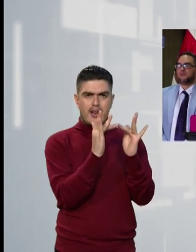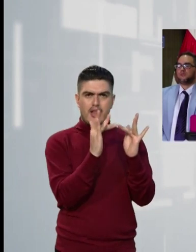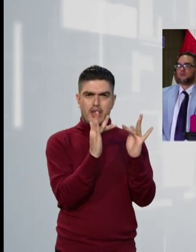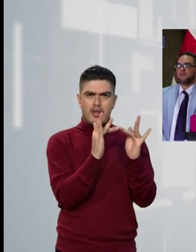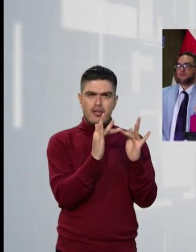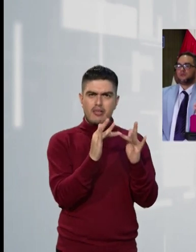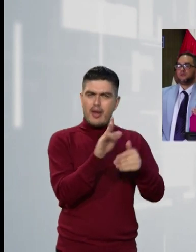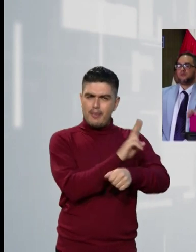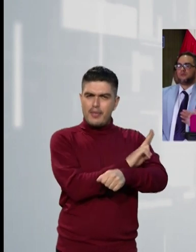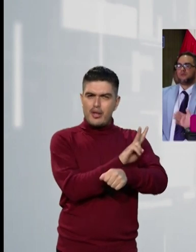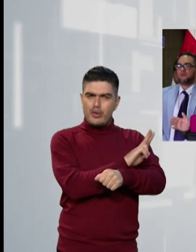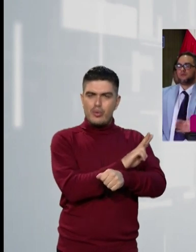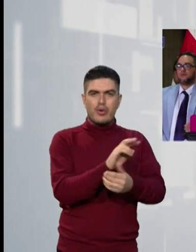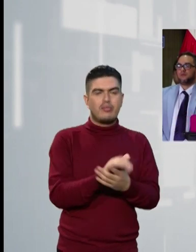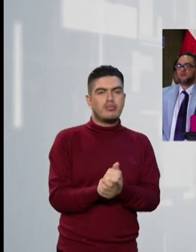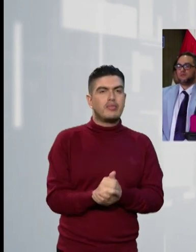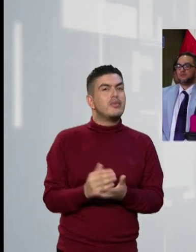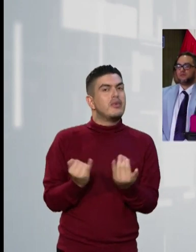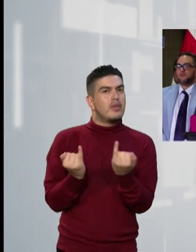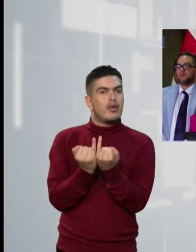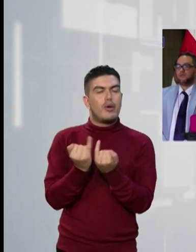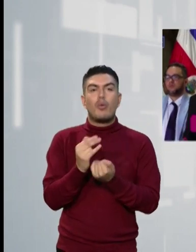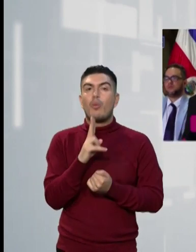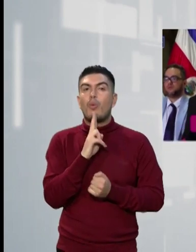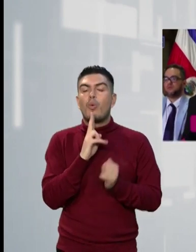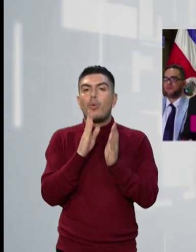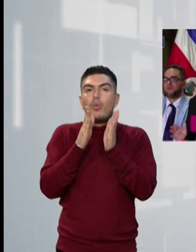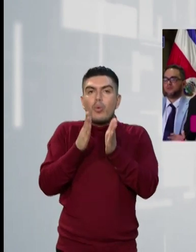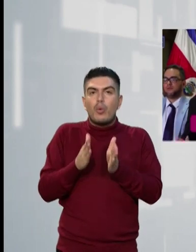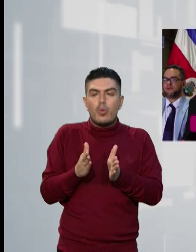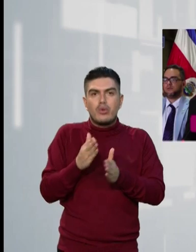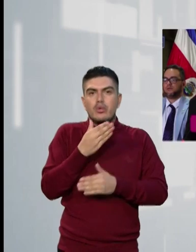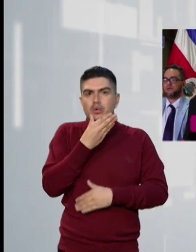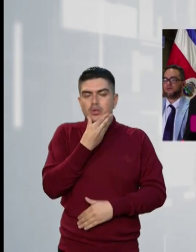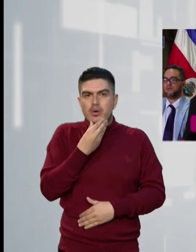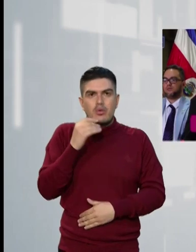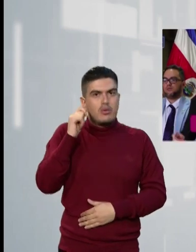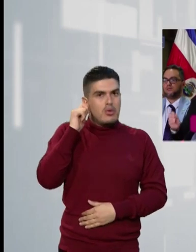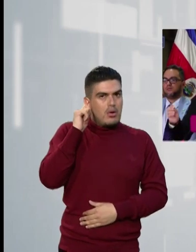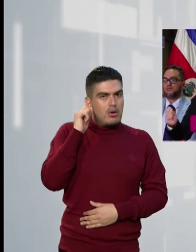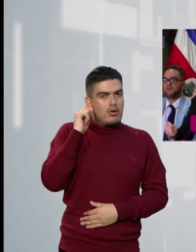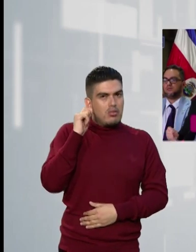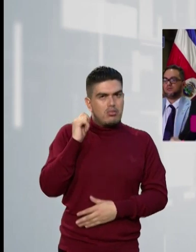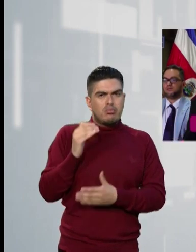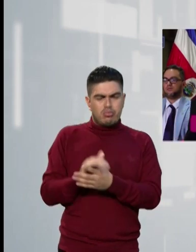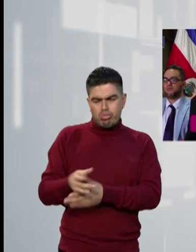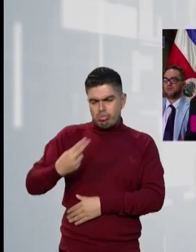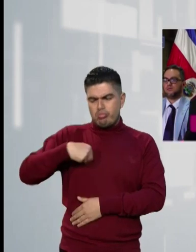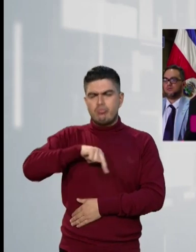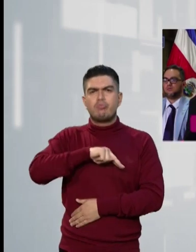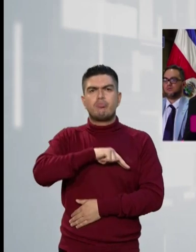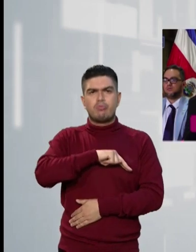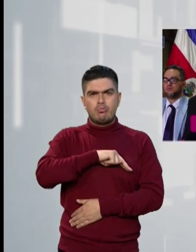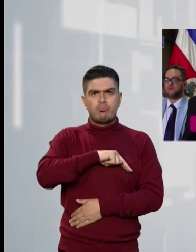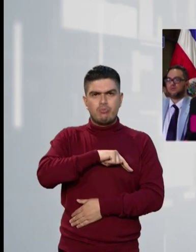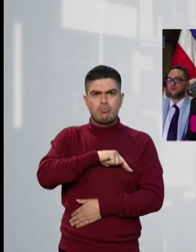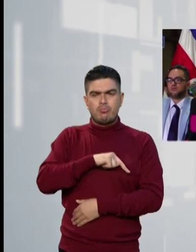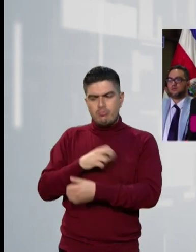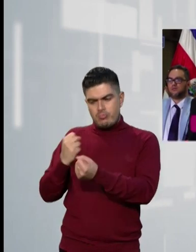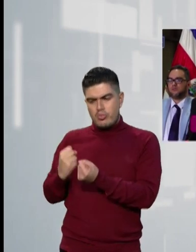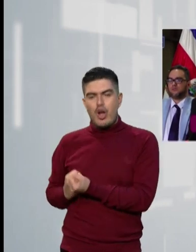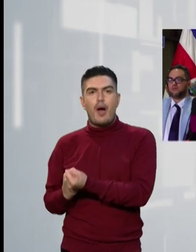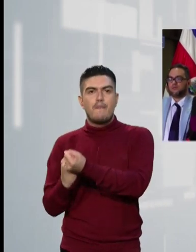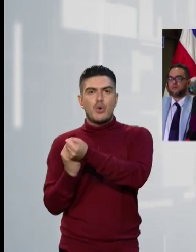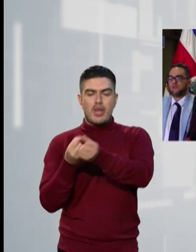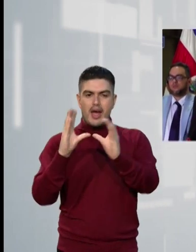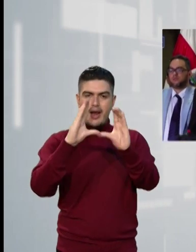hondureños y hondureñas que han tenido eh esta presión en estos días vamos a tratar de colocar la posibilidad de acceder a